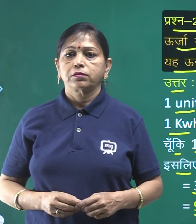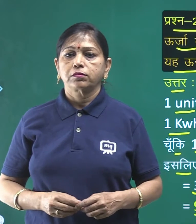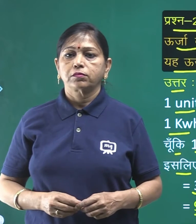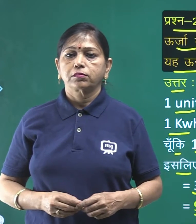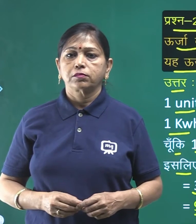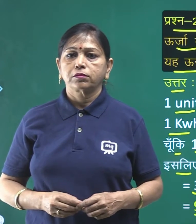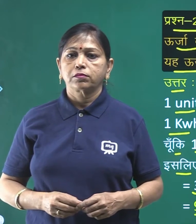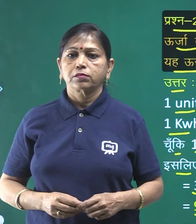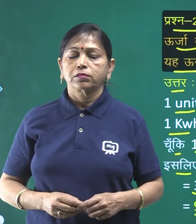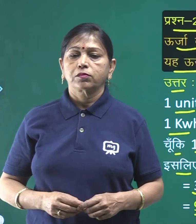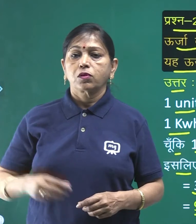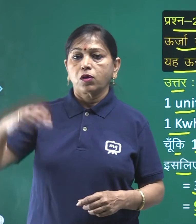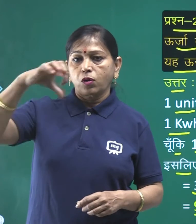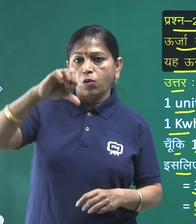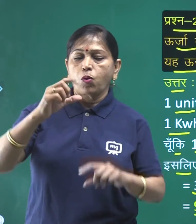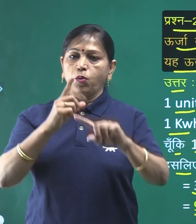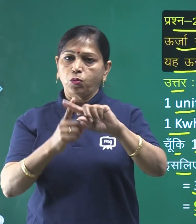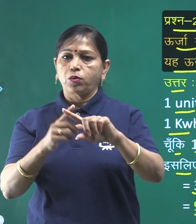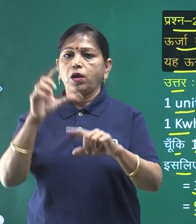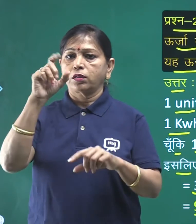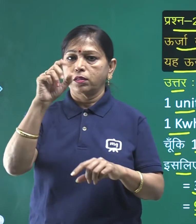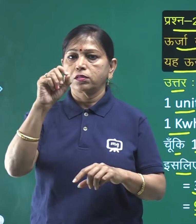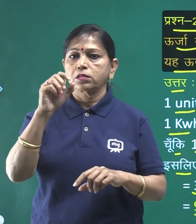9 गुणा 10⁸ जूल।